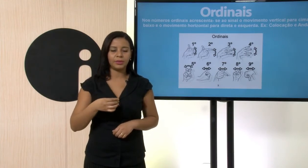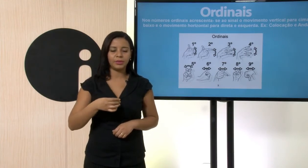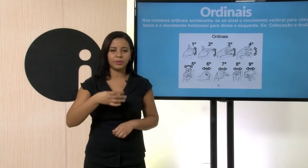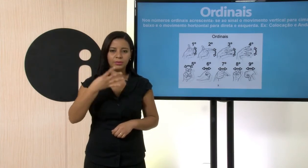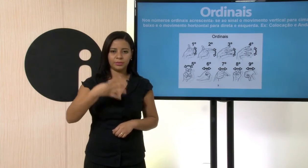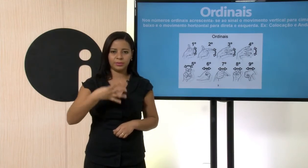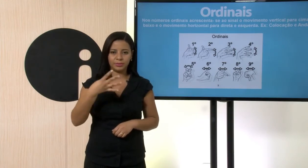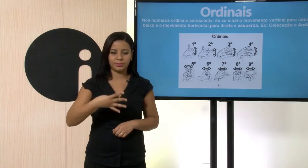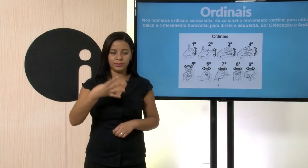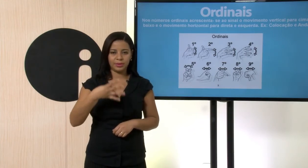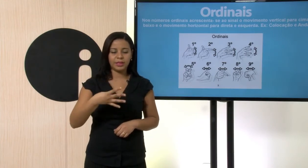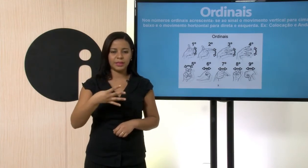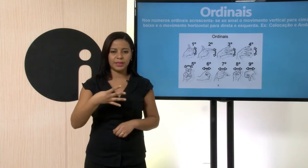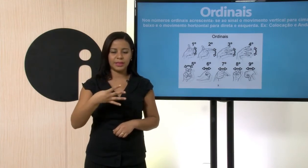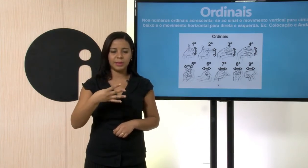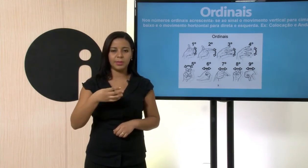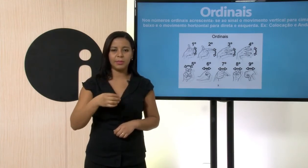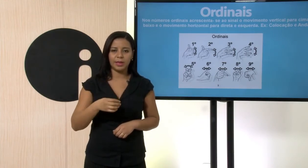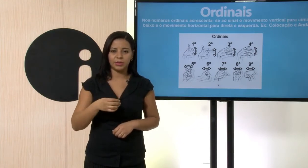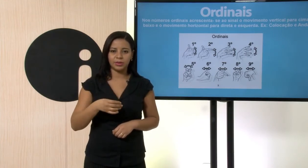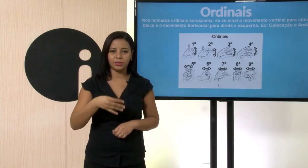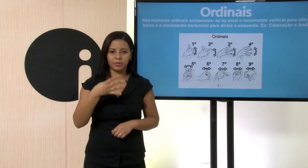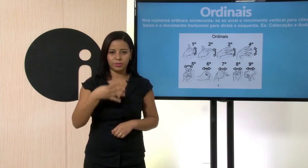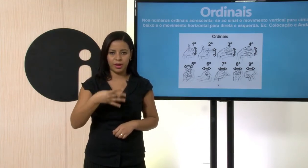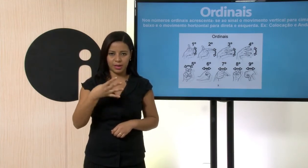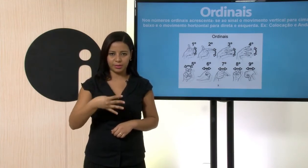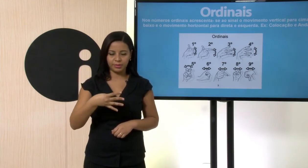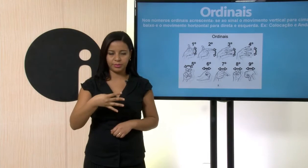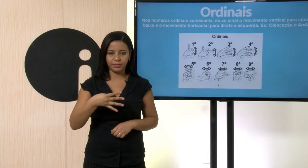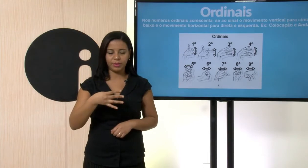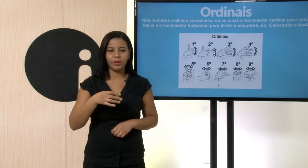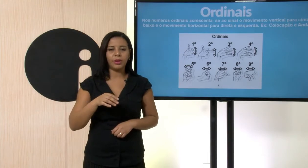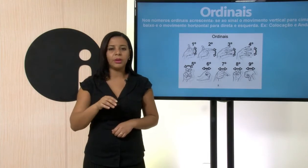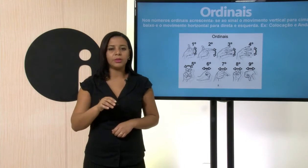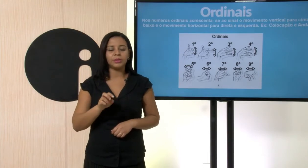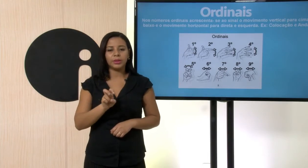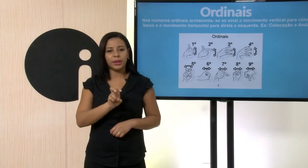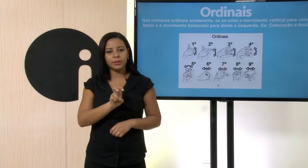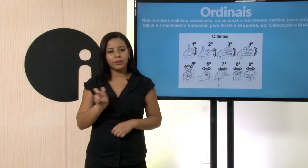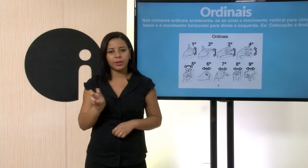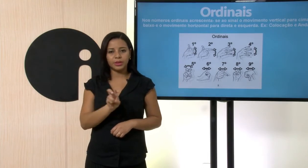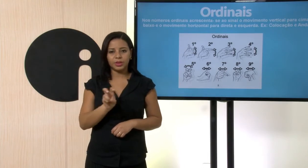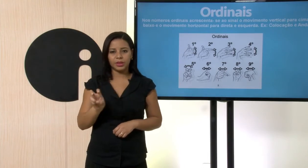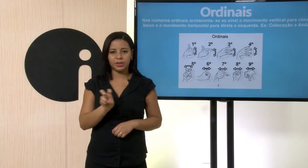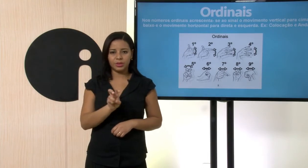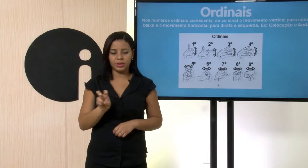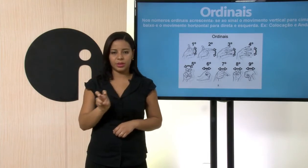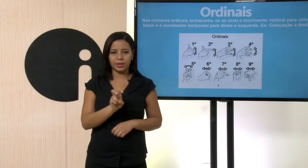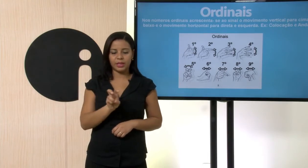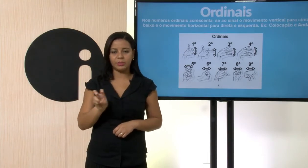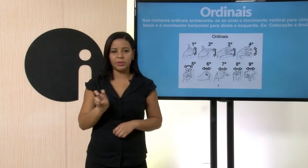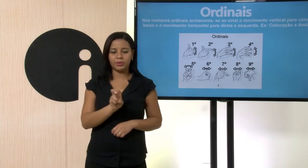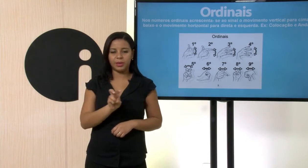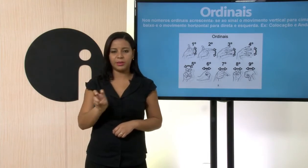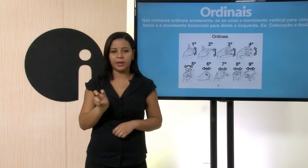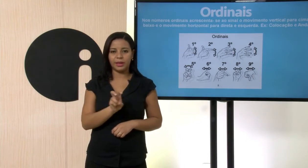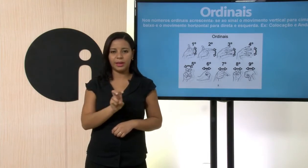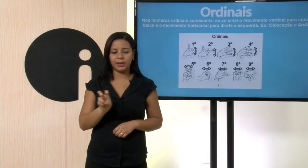Quarto, de cima para baixo. Quarto. Do quinto em diante, o movimento é